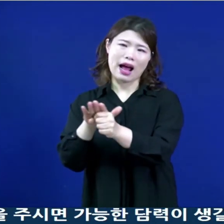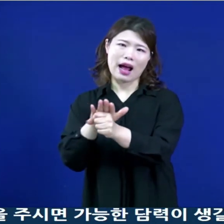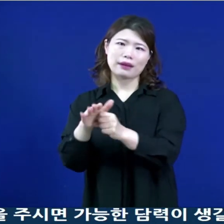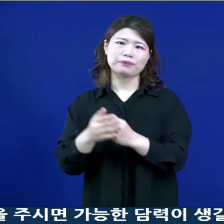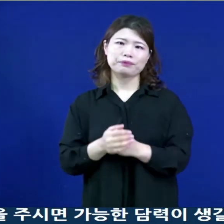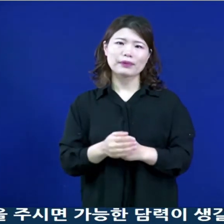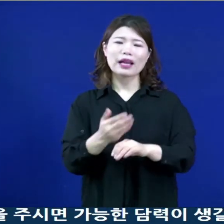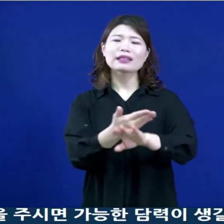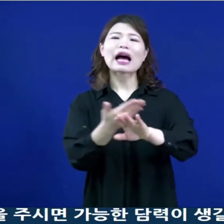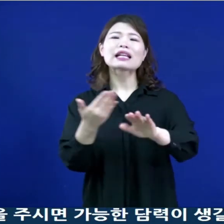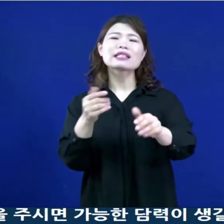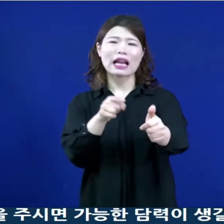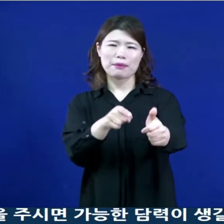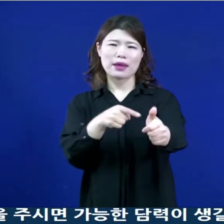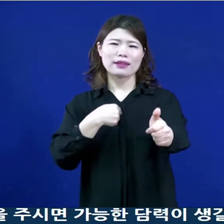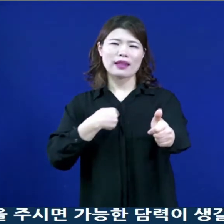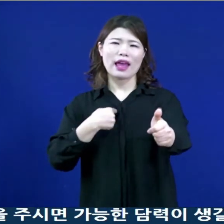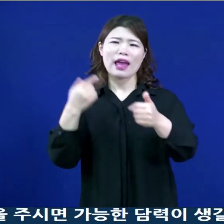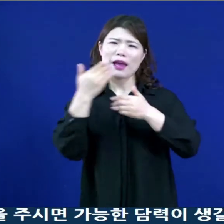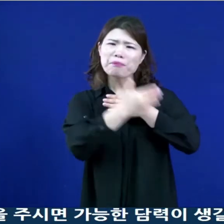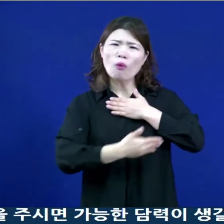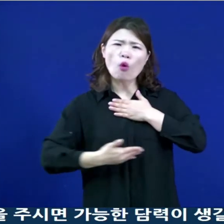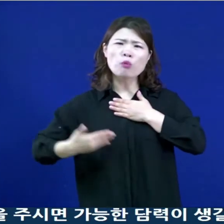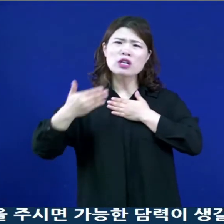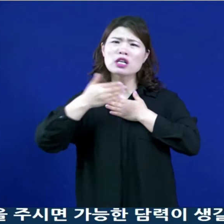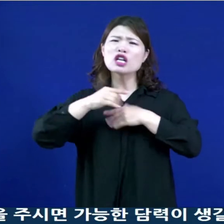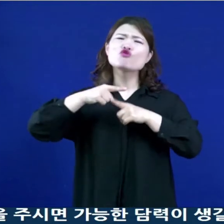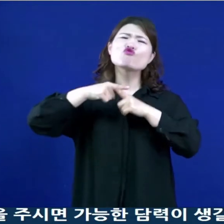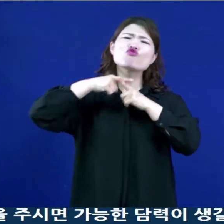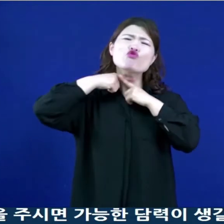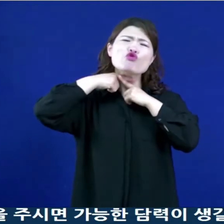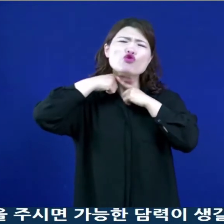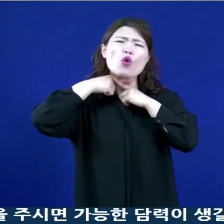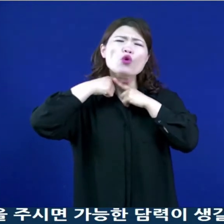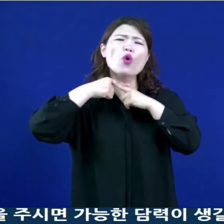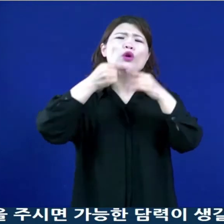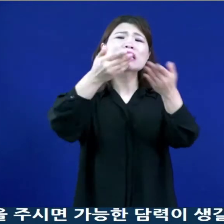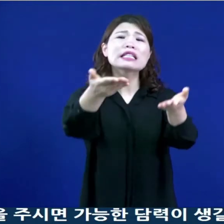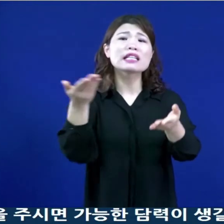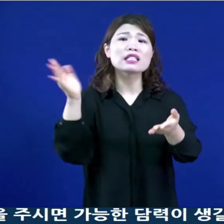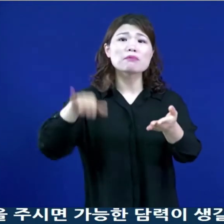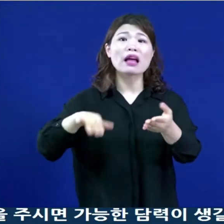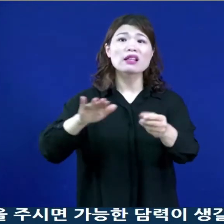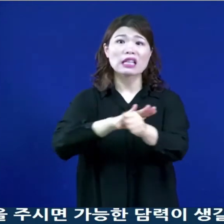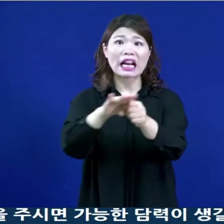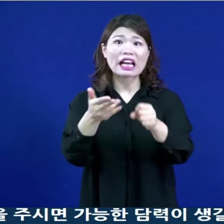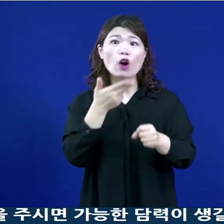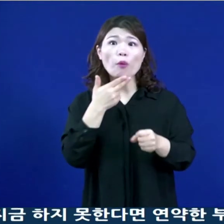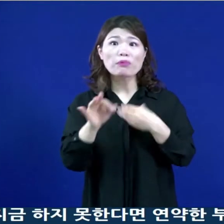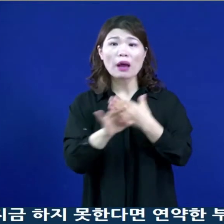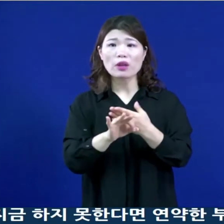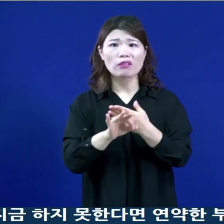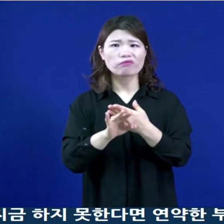다른 사람에게 자기의 몸을 순교로 내어준다 하더라도 사랑이 없으면 아무것도 아니라고 얘기하는